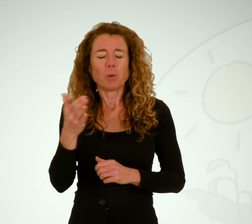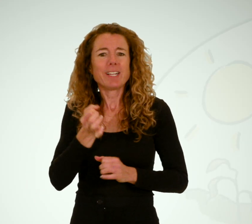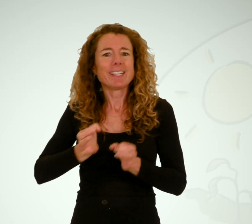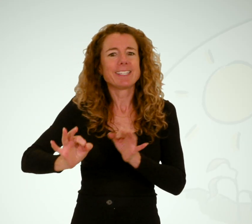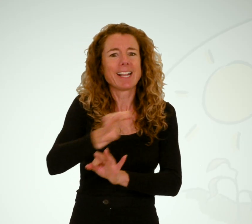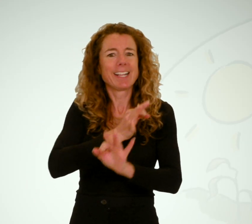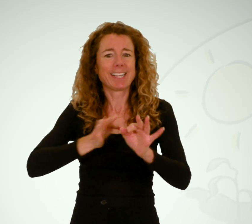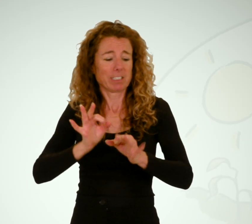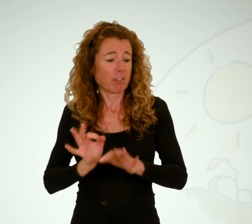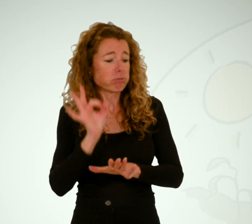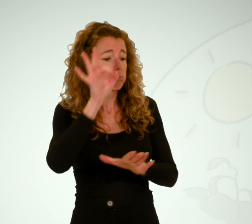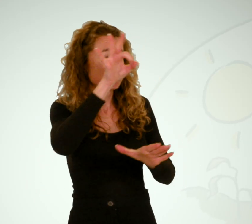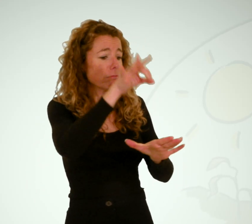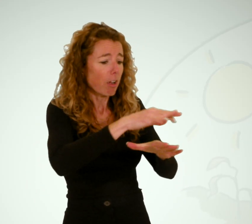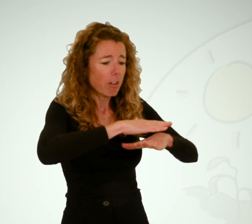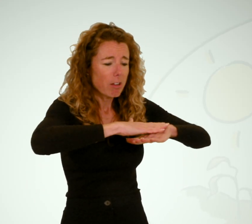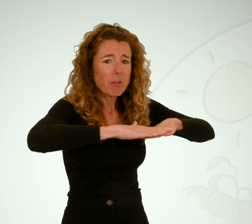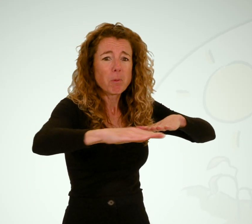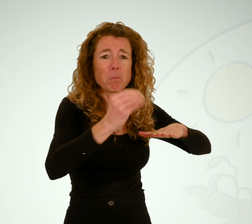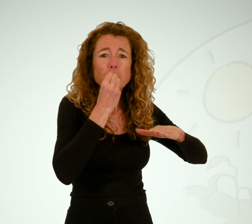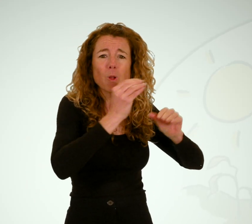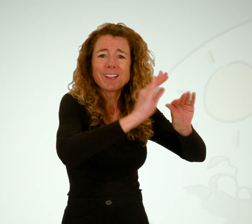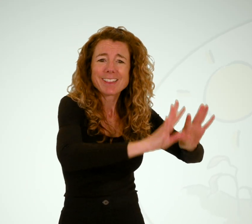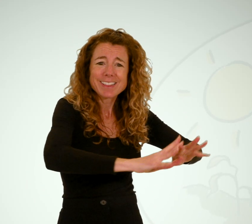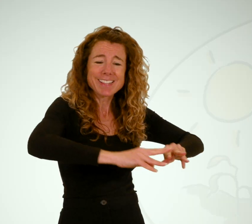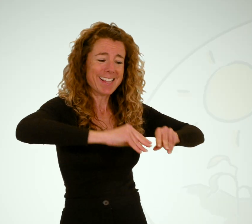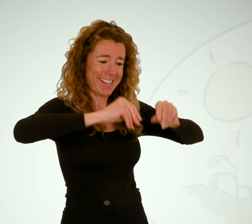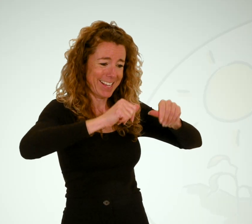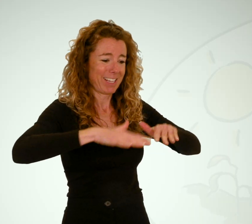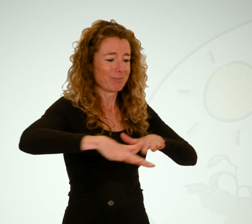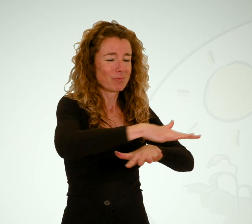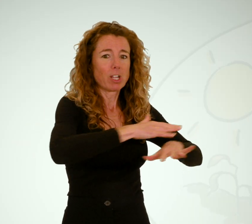Une autre partie des graines tombe dans la bonne terre et produit des épis.